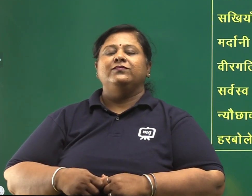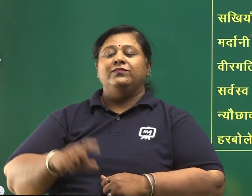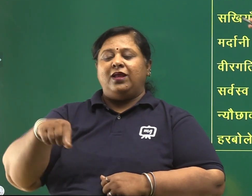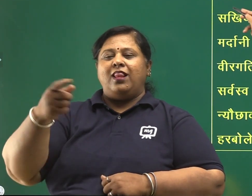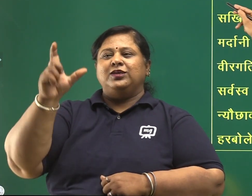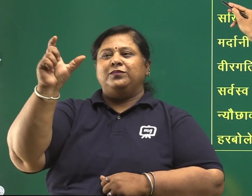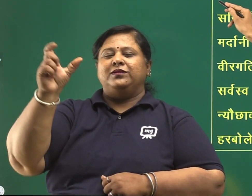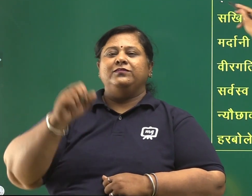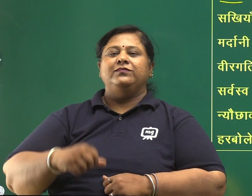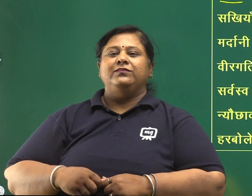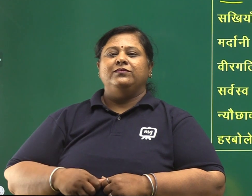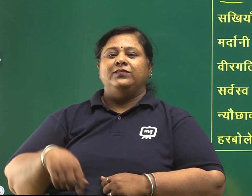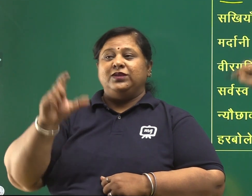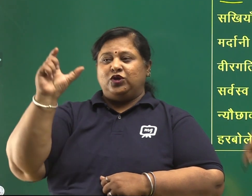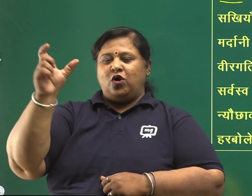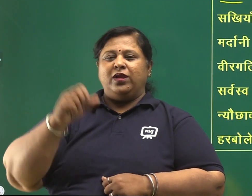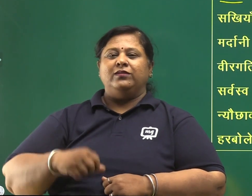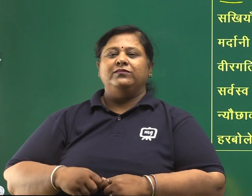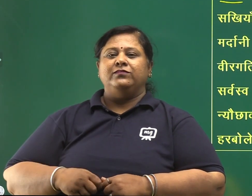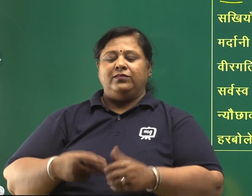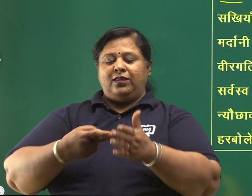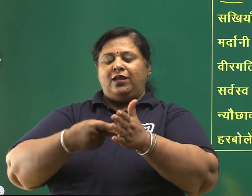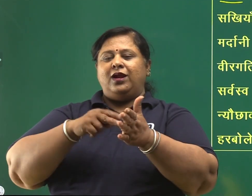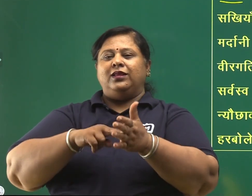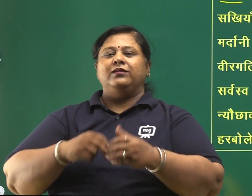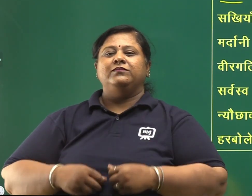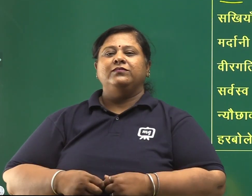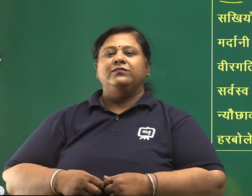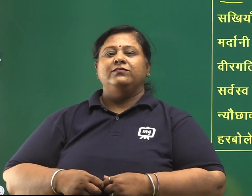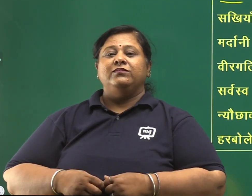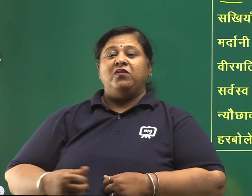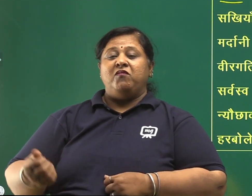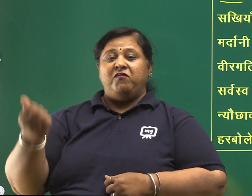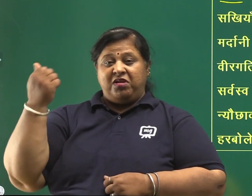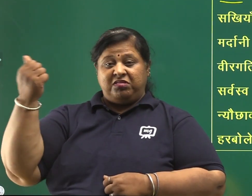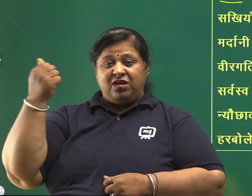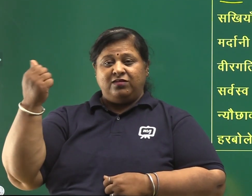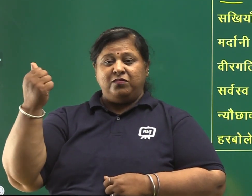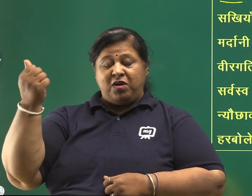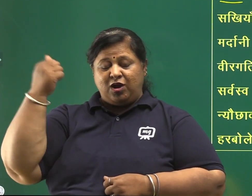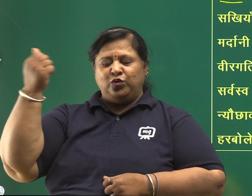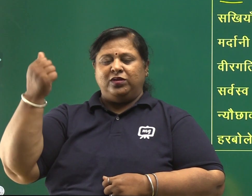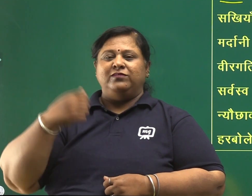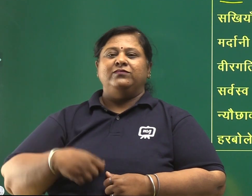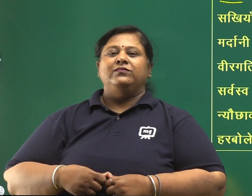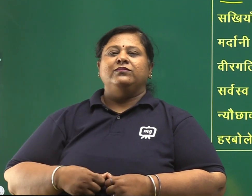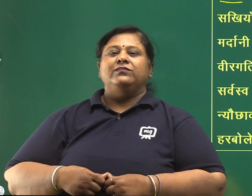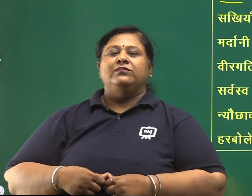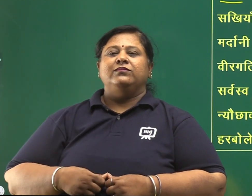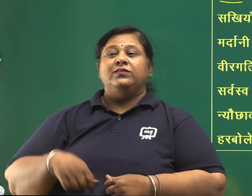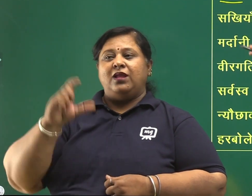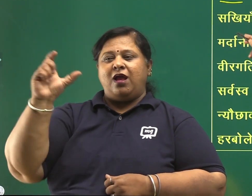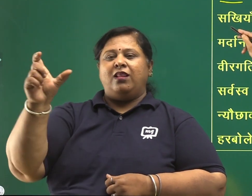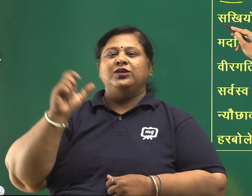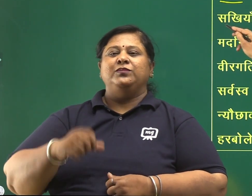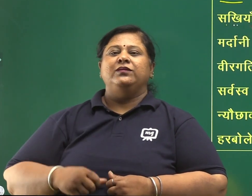अगला शब्द शौर्य, अर्थ होगा वीरता बहादुरी। अगला